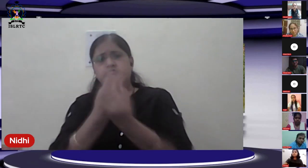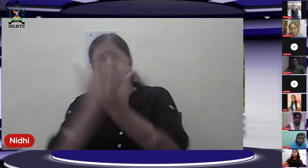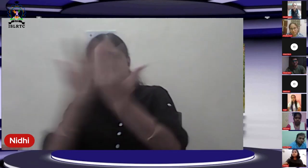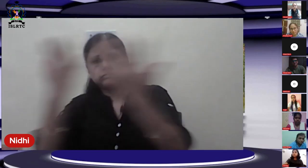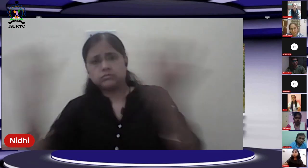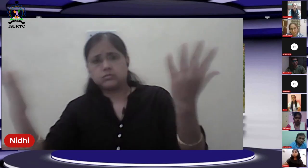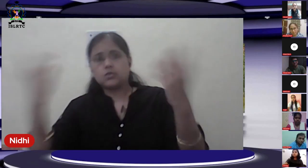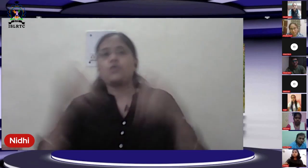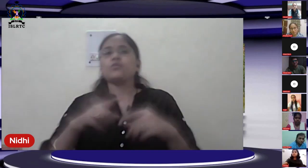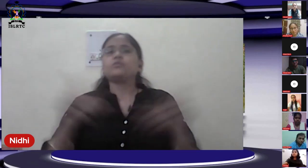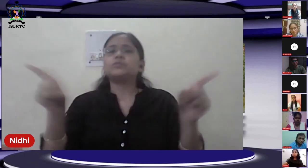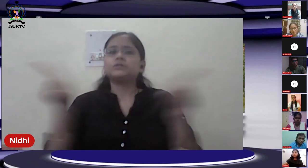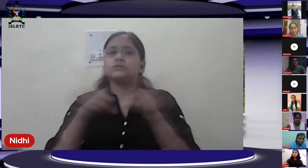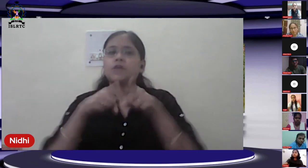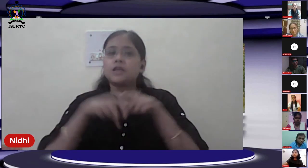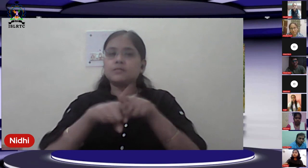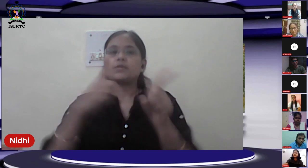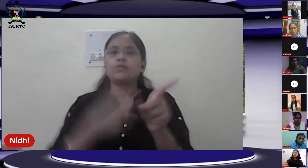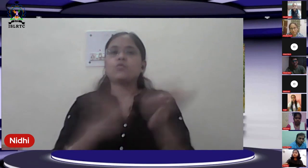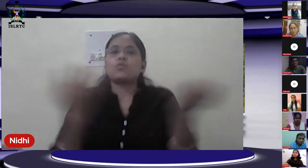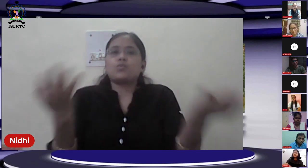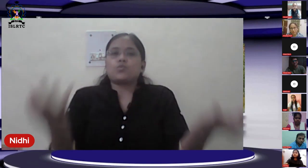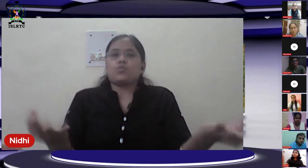ऐसे में इस साल 7वां योग दिवस मनाया जा रहा है।